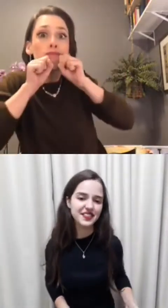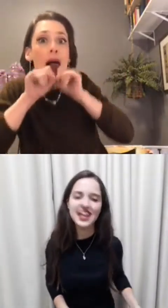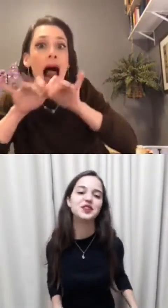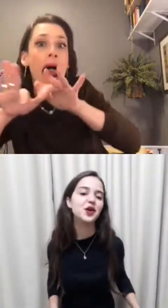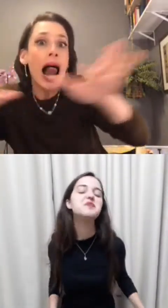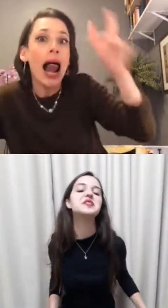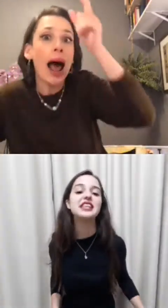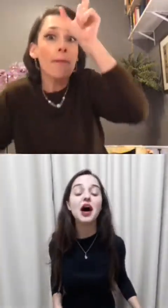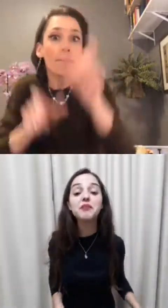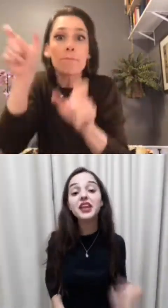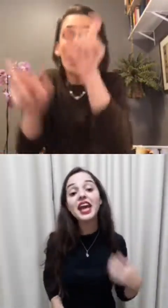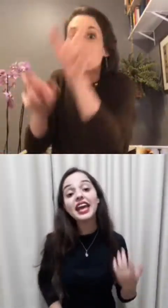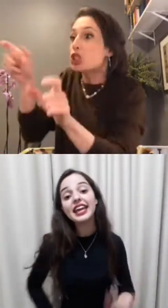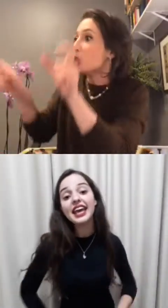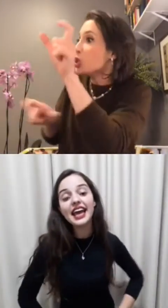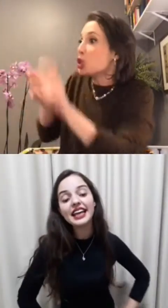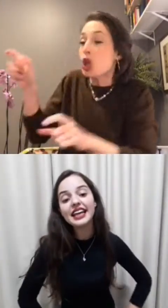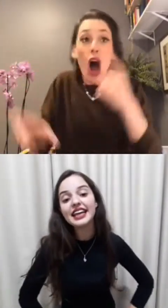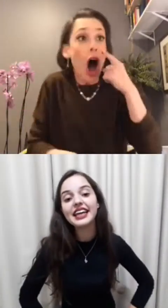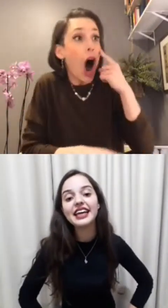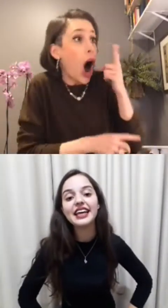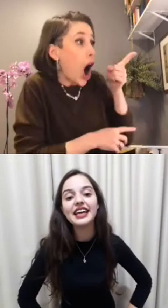conheço ele, o nome, o sinal. E